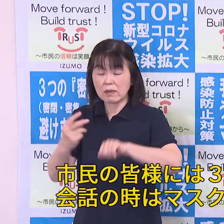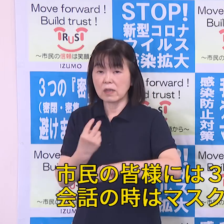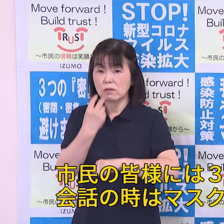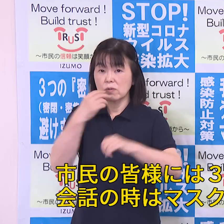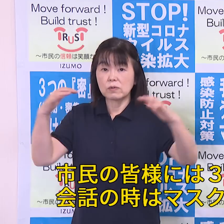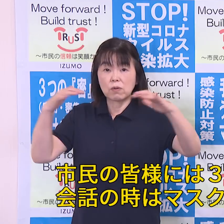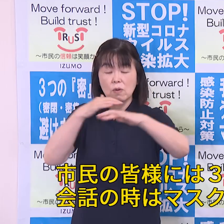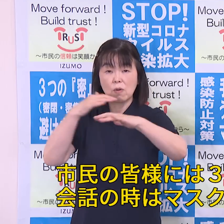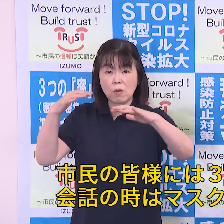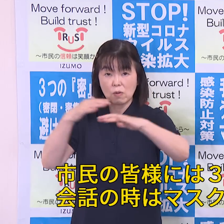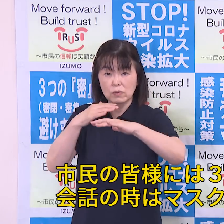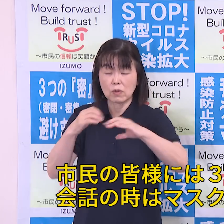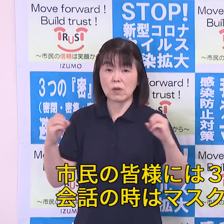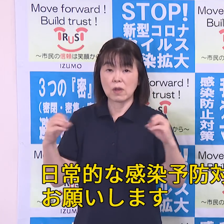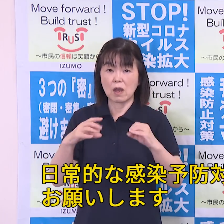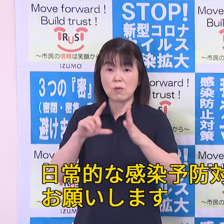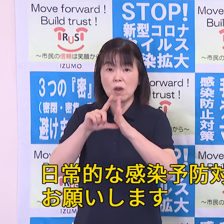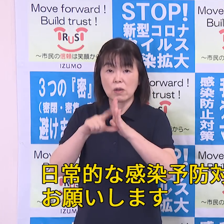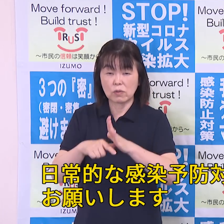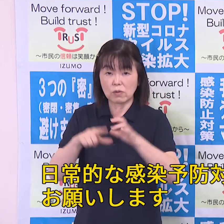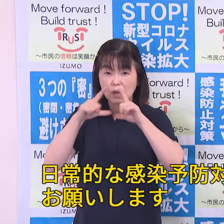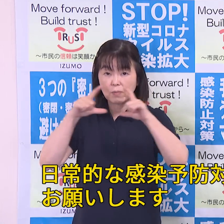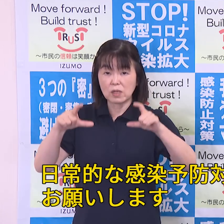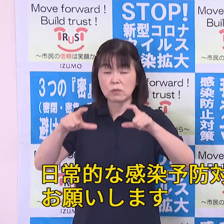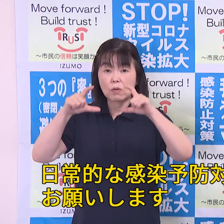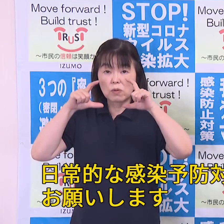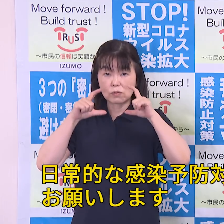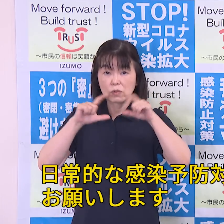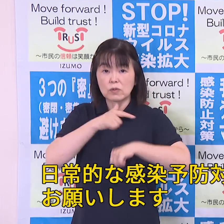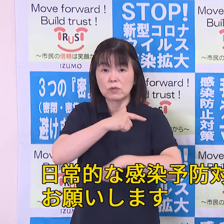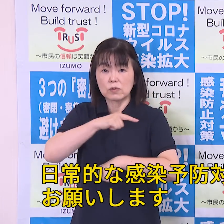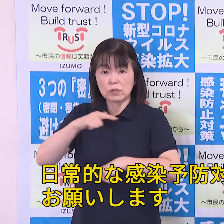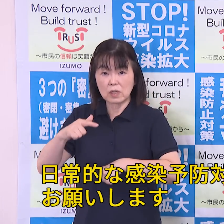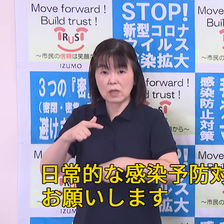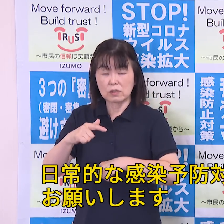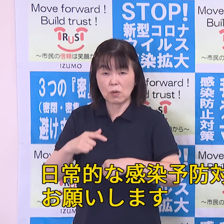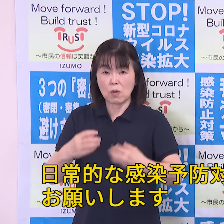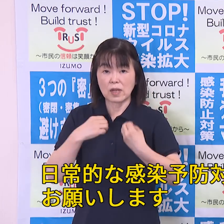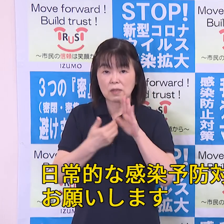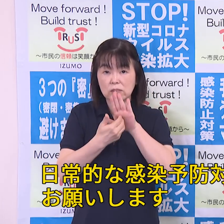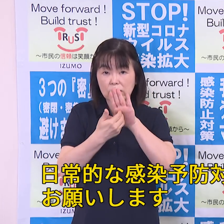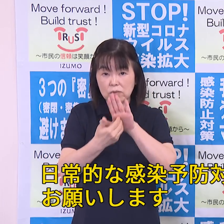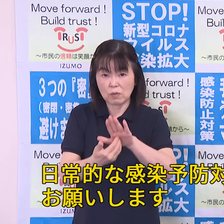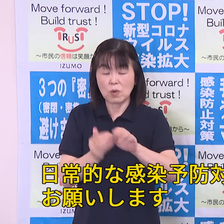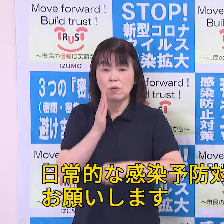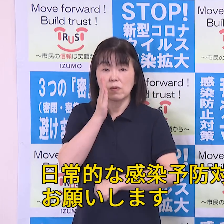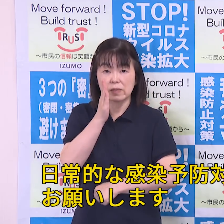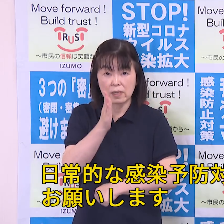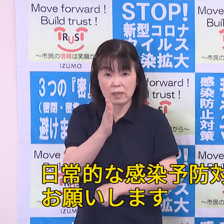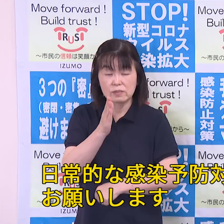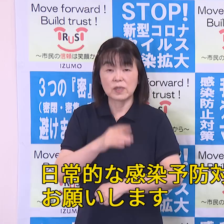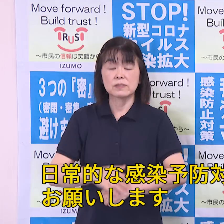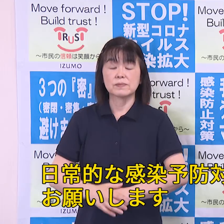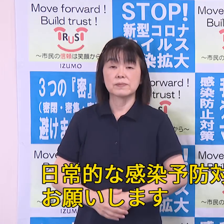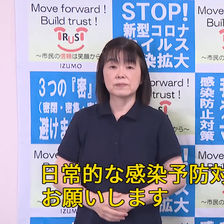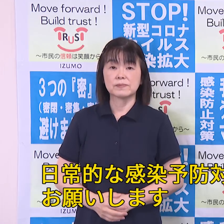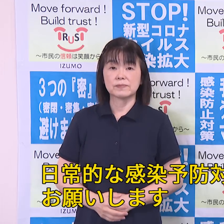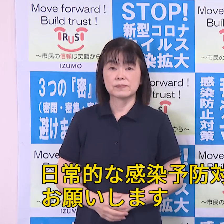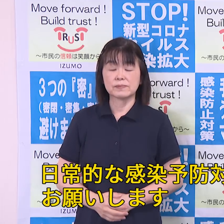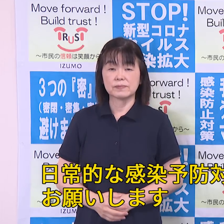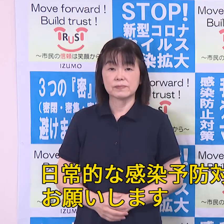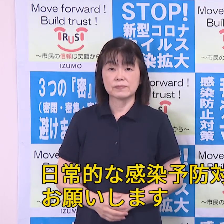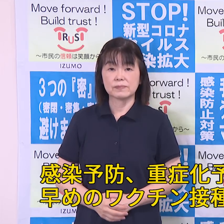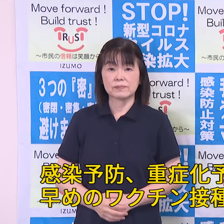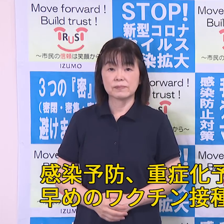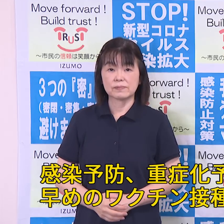クを着用するなど、引き続き日常的な感染予防対策を取っていただくようお願いをいたします。そ